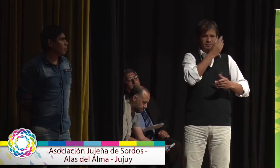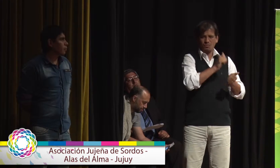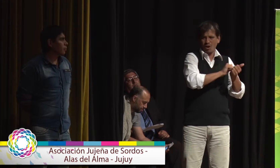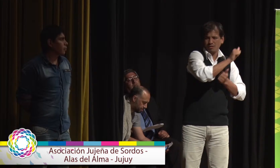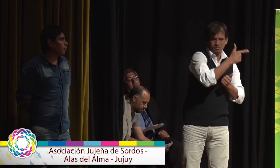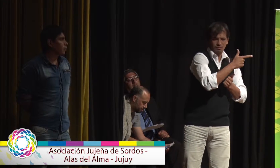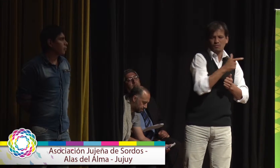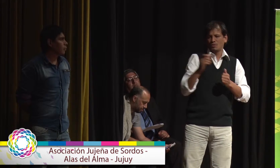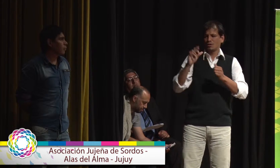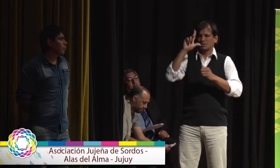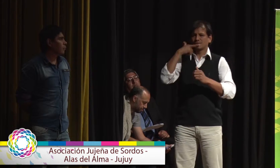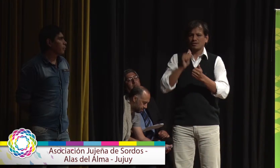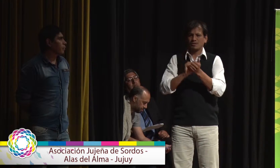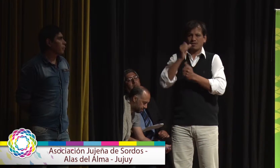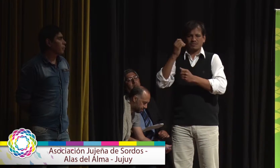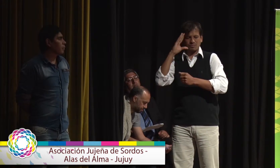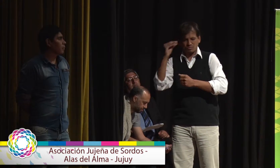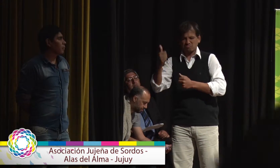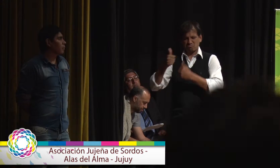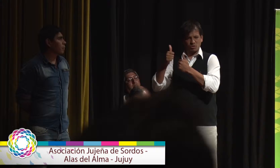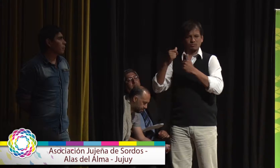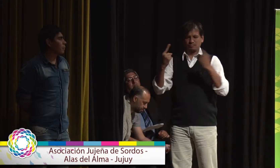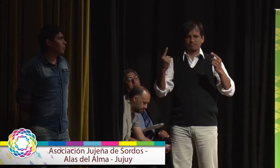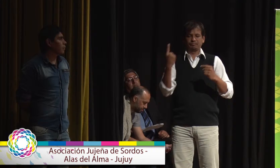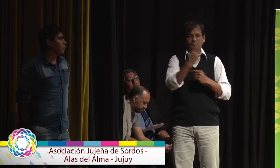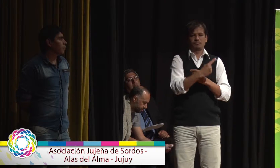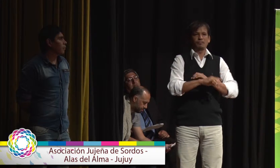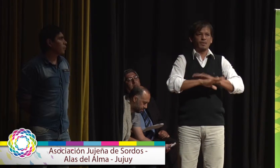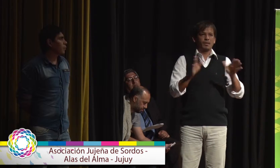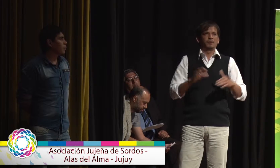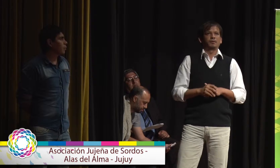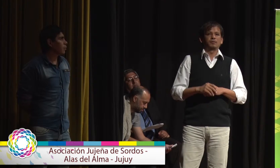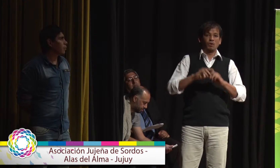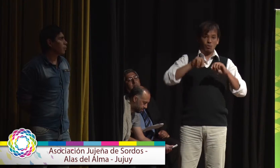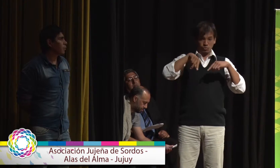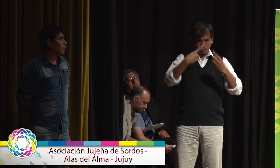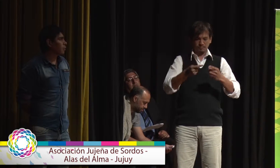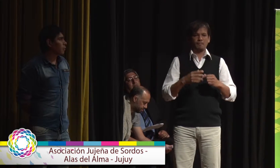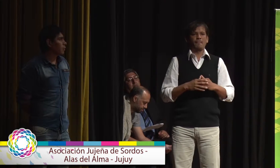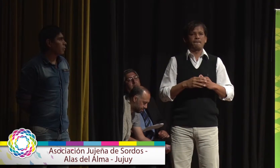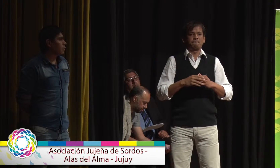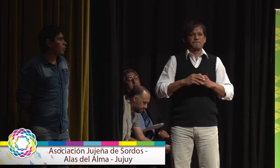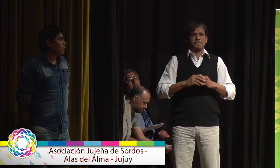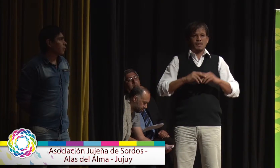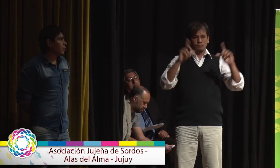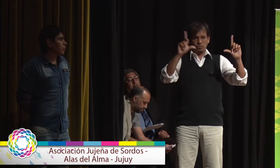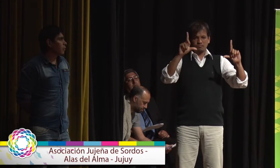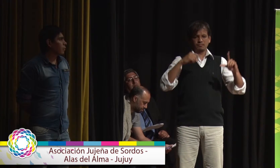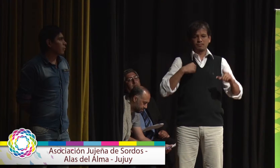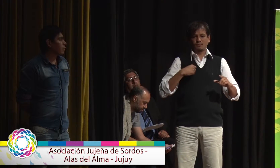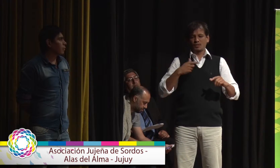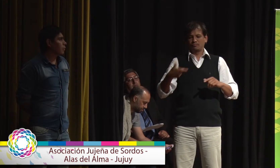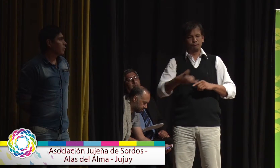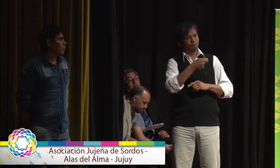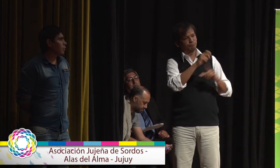se entiende nada. ¿Sí? Algunos tienen título, otros no. Algunos se capacitan más, otros no. Lo